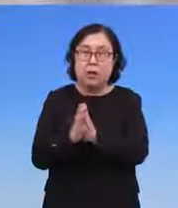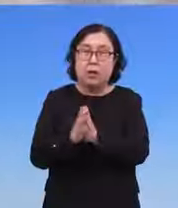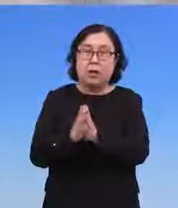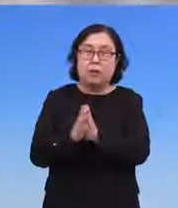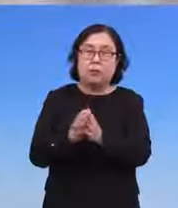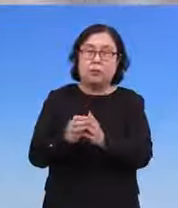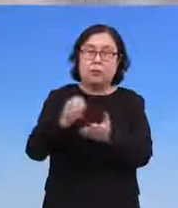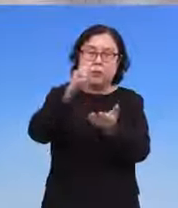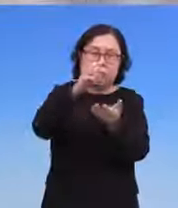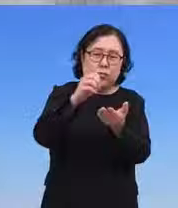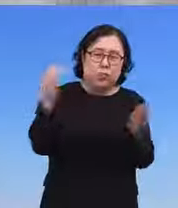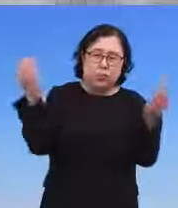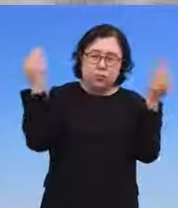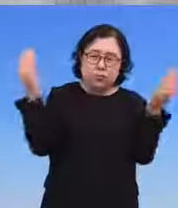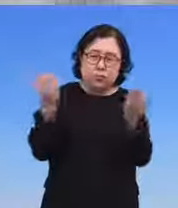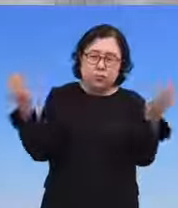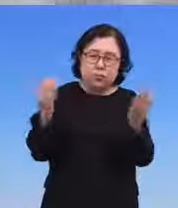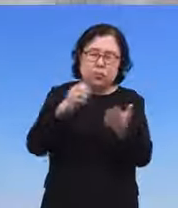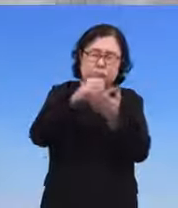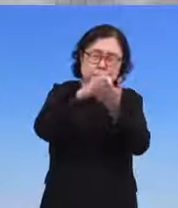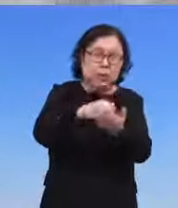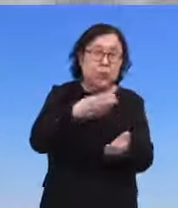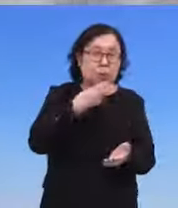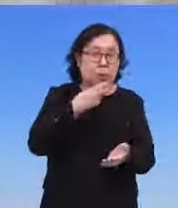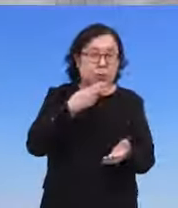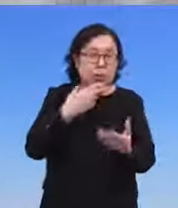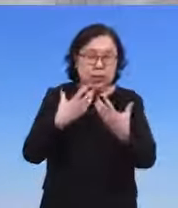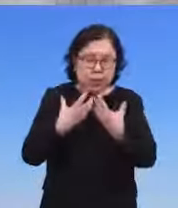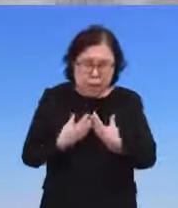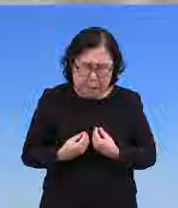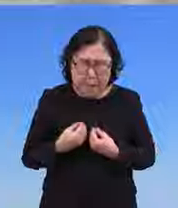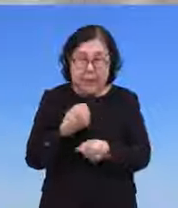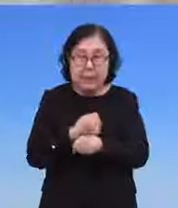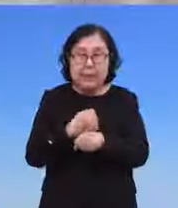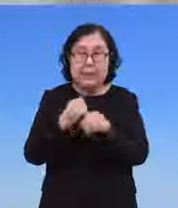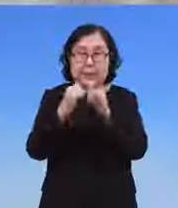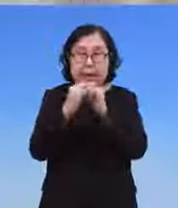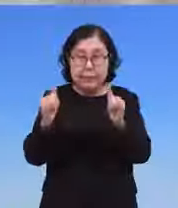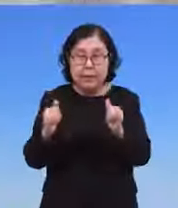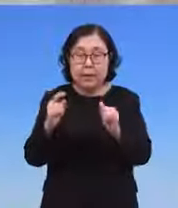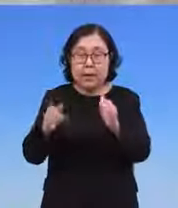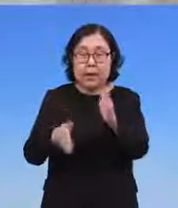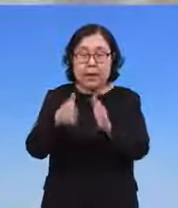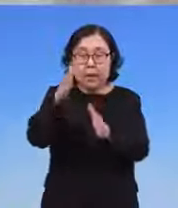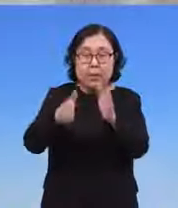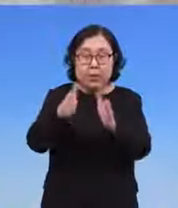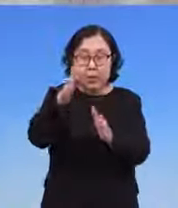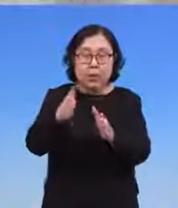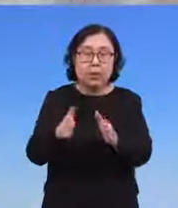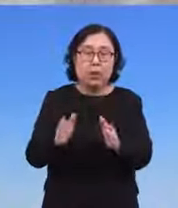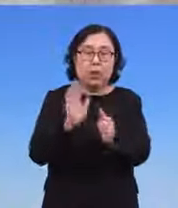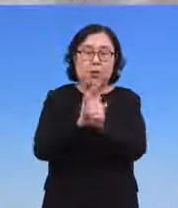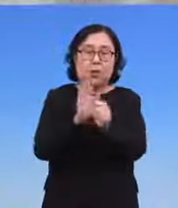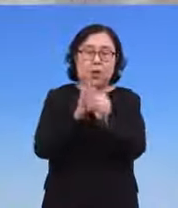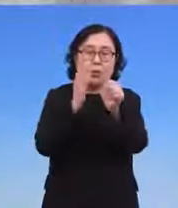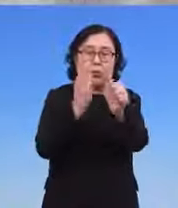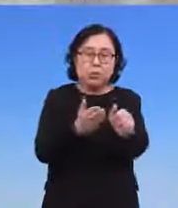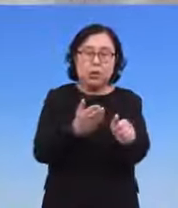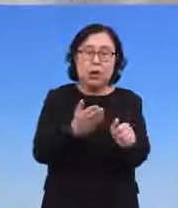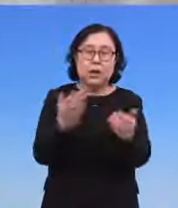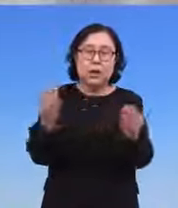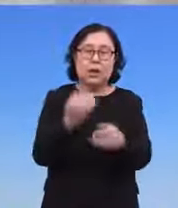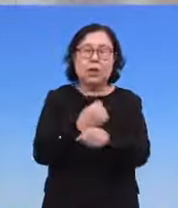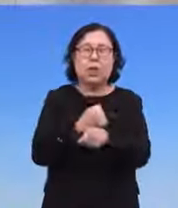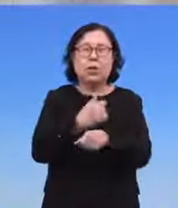우리 다음 세대, 이제 취업도 안 되고 너무너무 절망하는 다음 세대를 어쨌든 이 건물에서 그들을 도와주는 일을 하면 좋겠다.